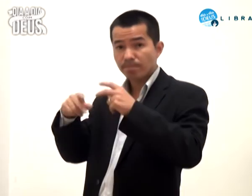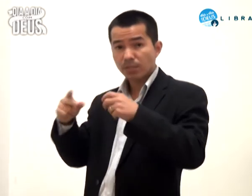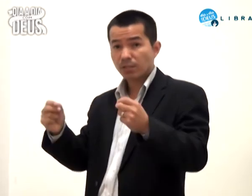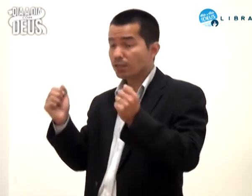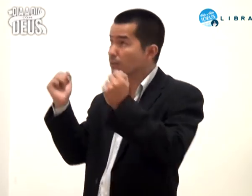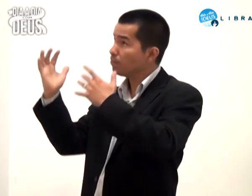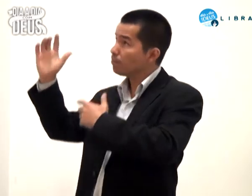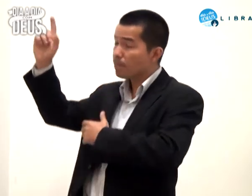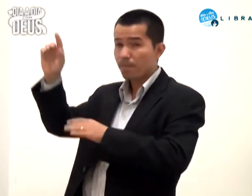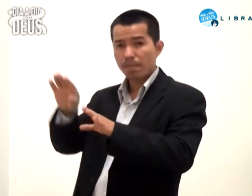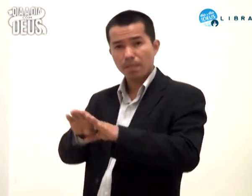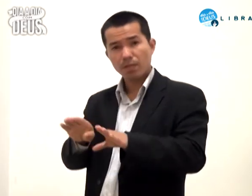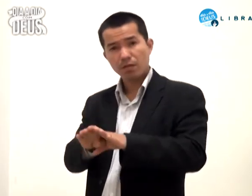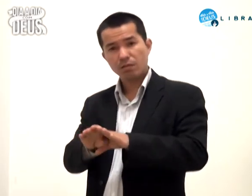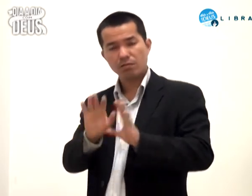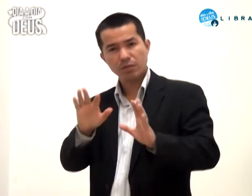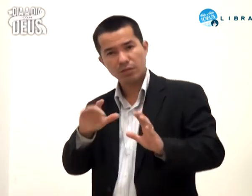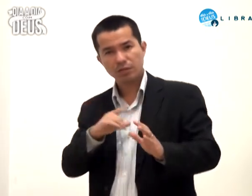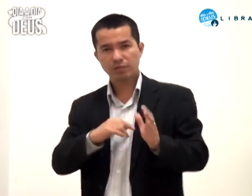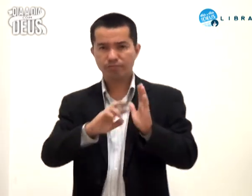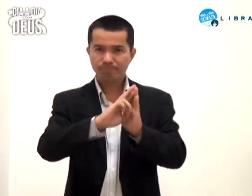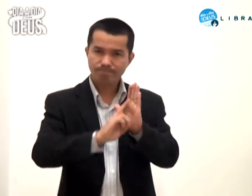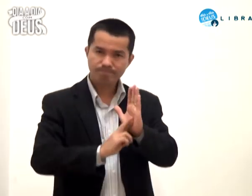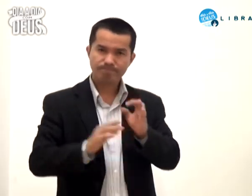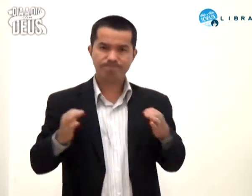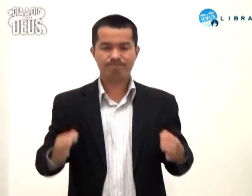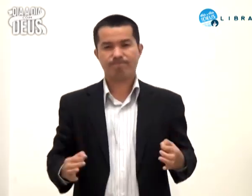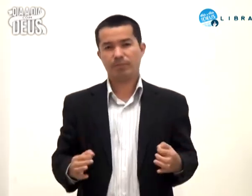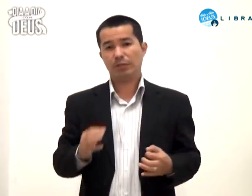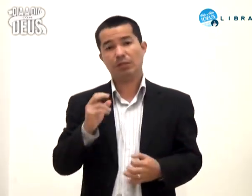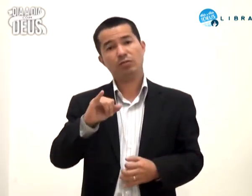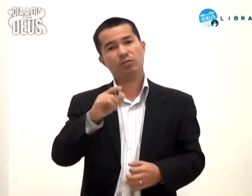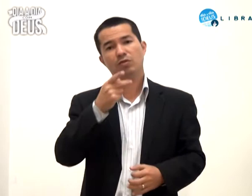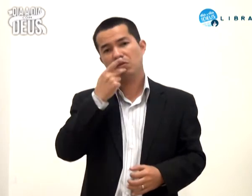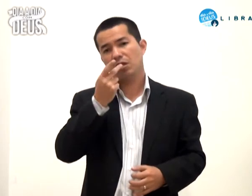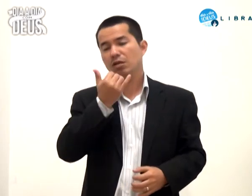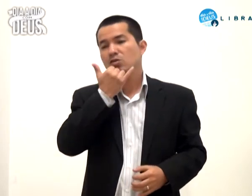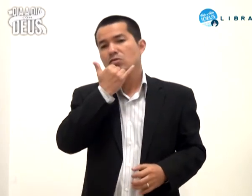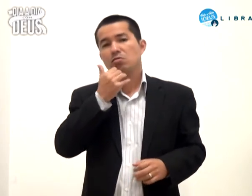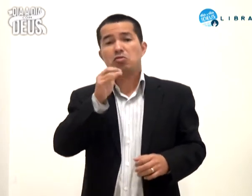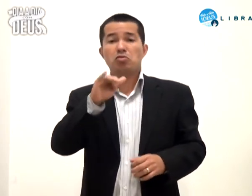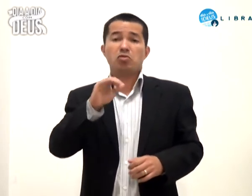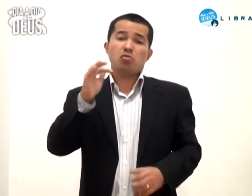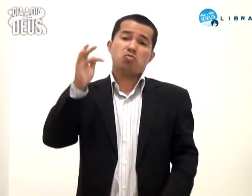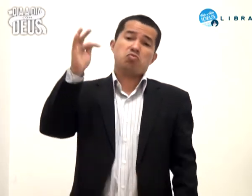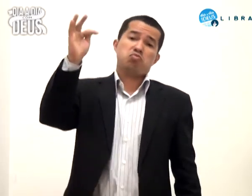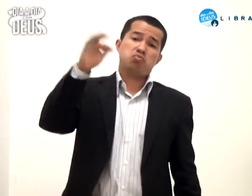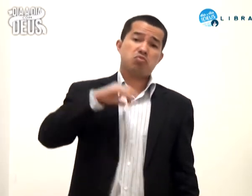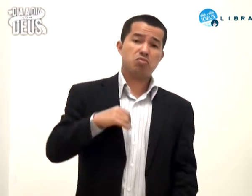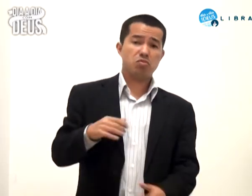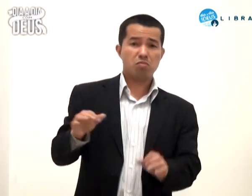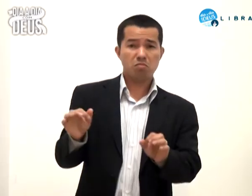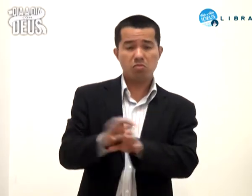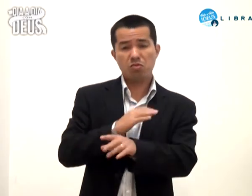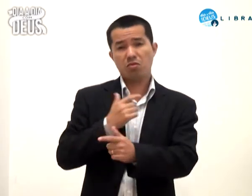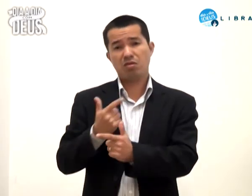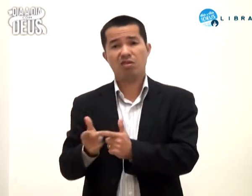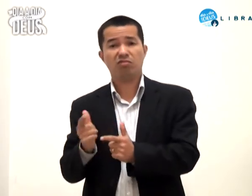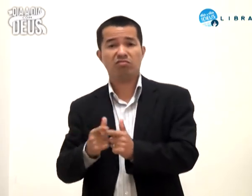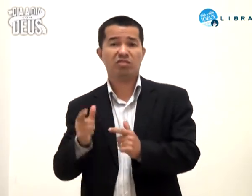gente tem prazer. Agora, tem uma regra. Não vai funcionar nunca isso na tua vida se você